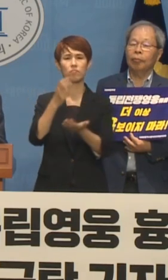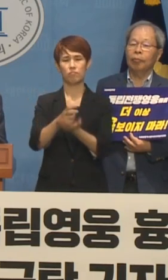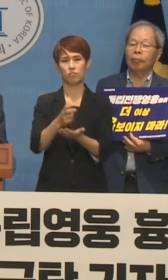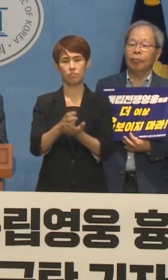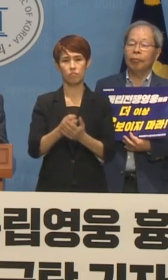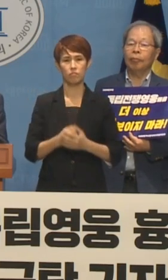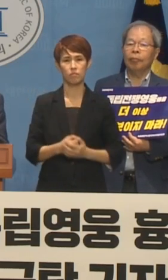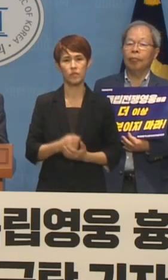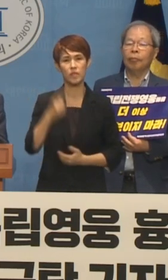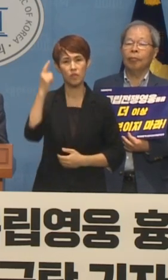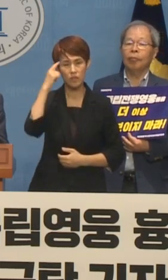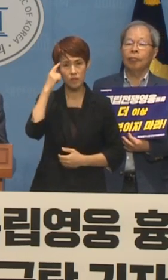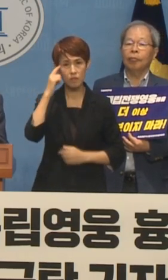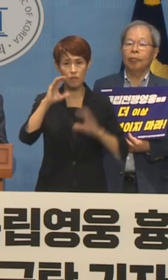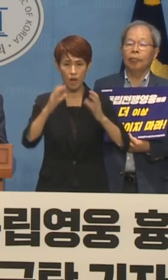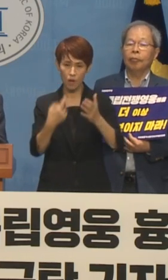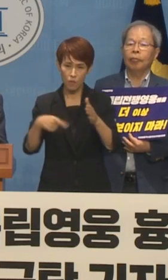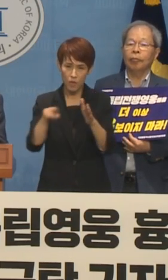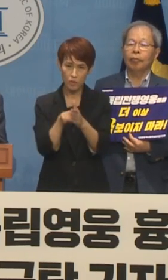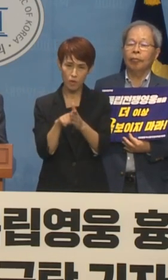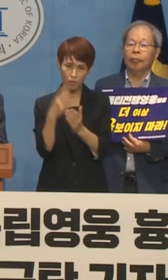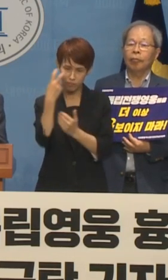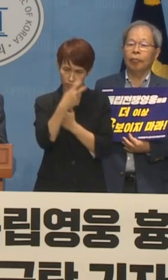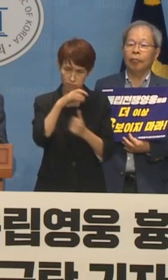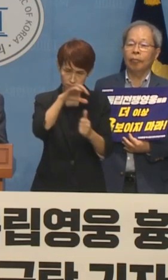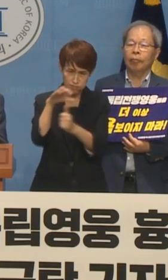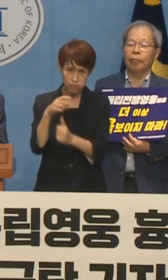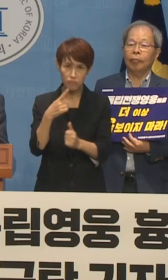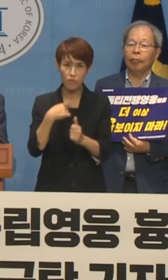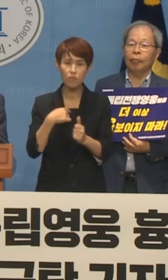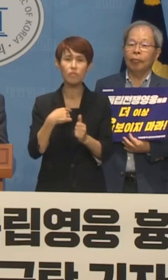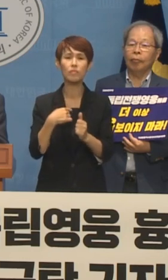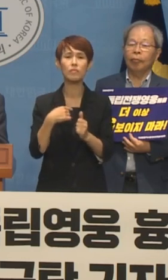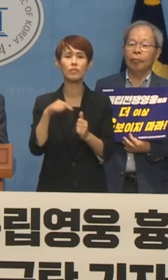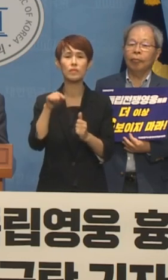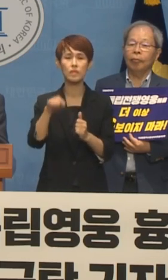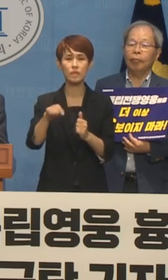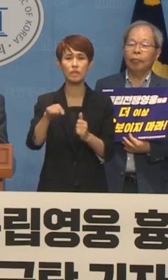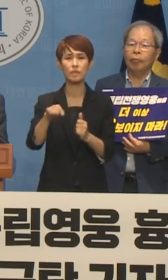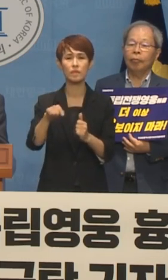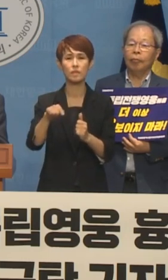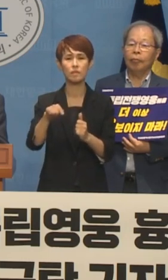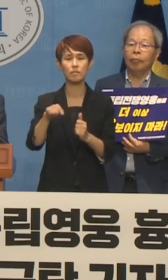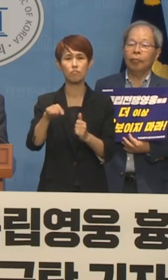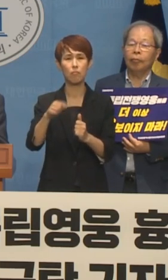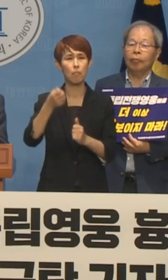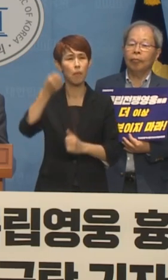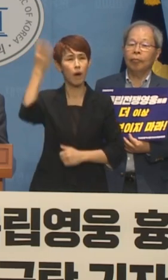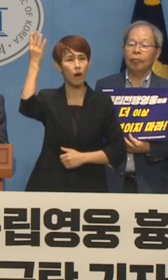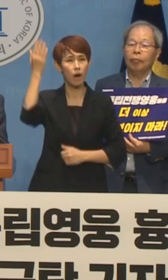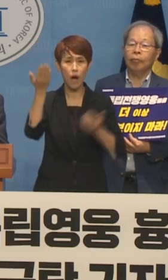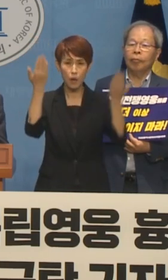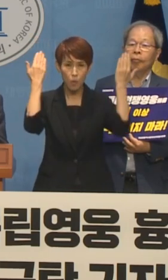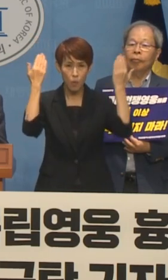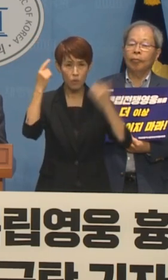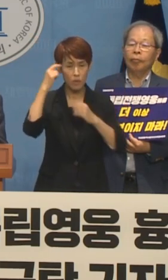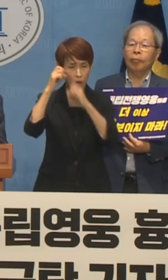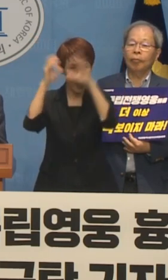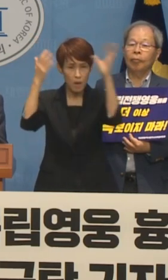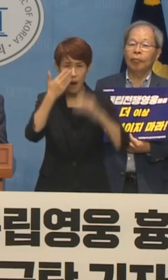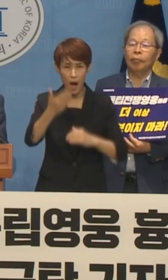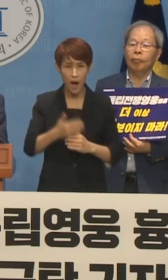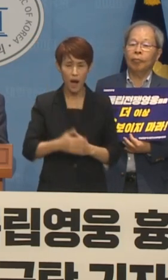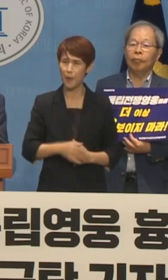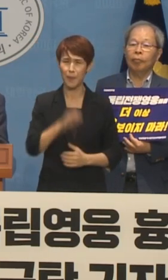보유의 호국정신을 망각해버린 사관학교를 상상해 볼 수 있습니까?